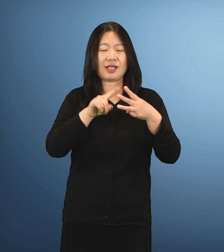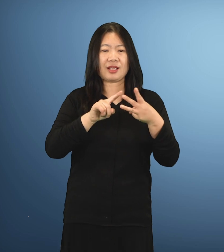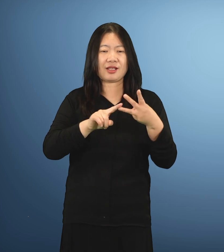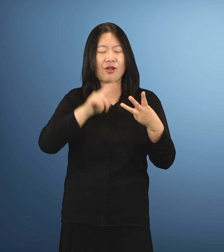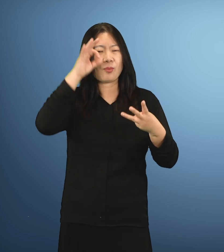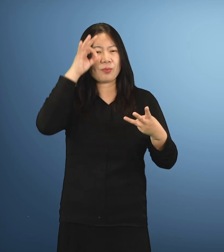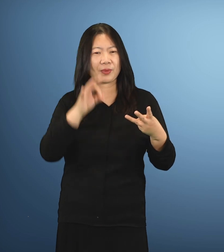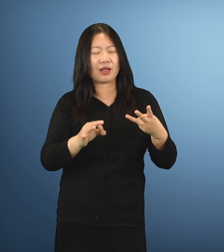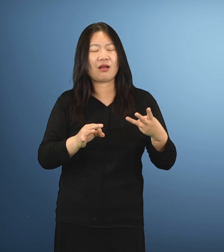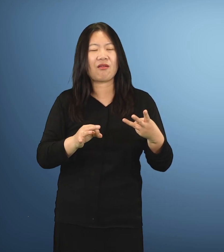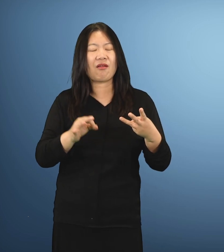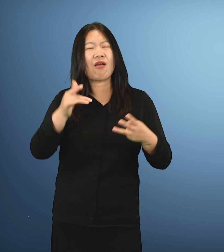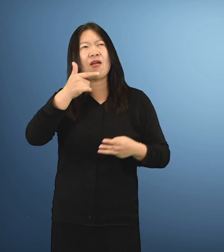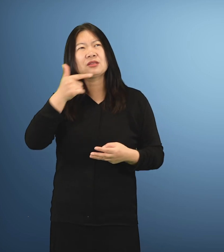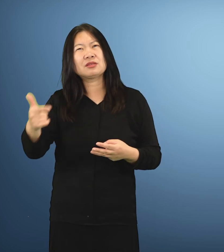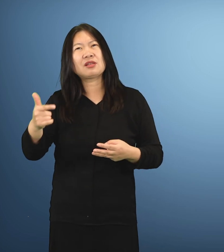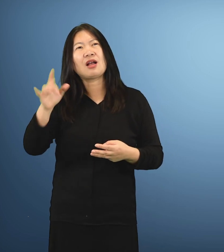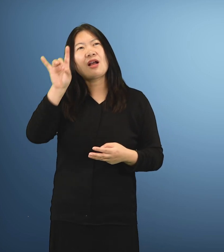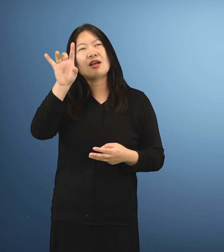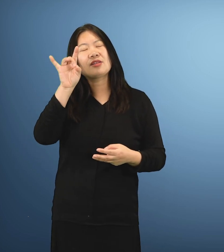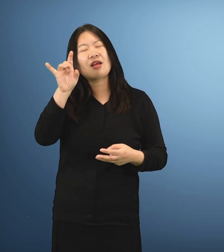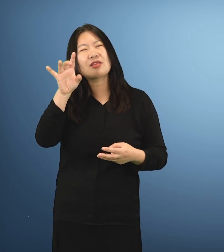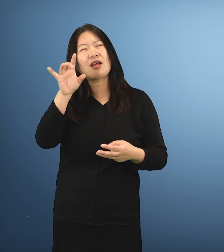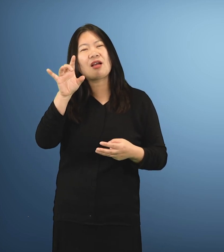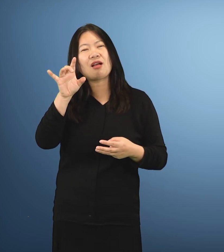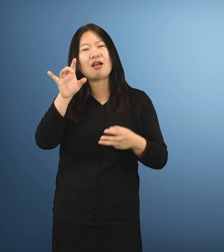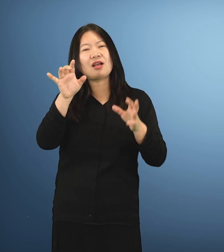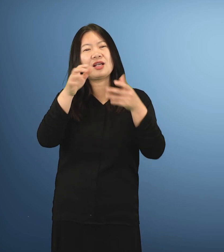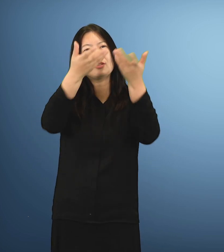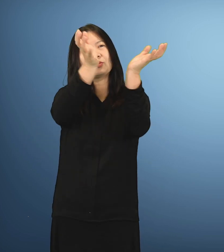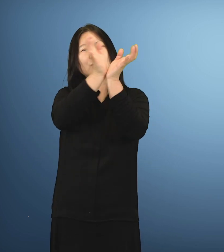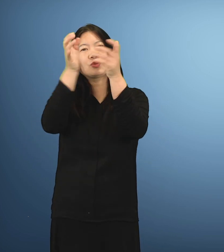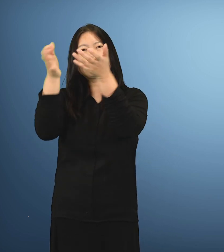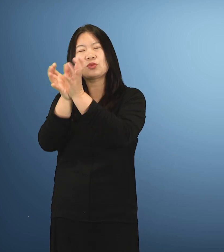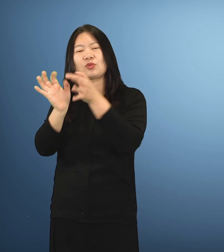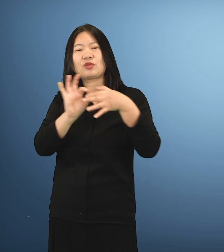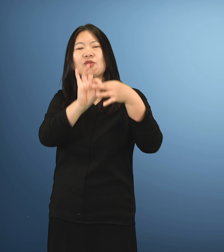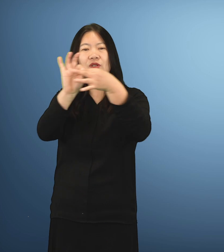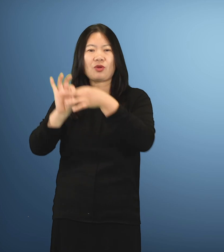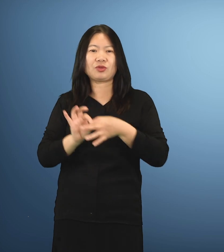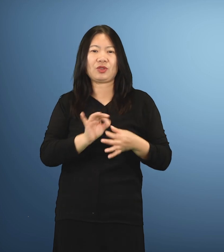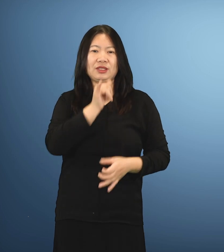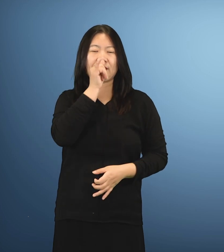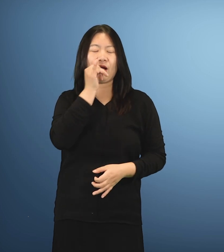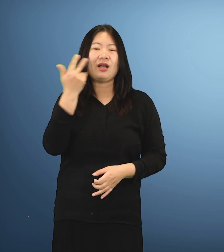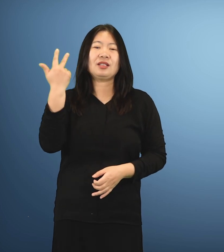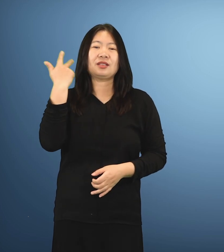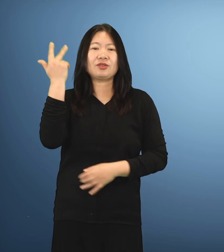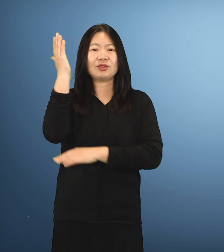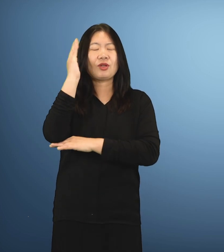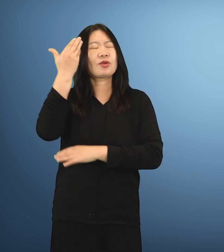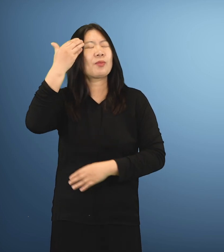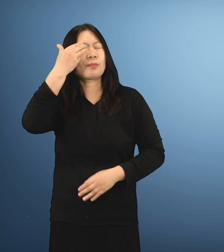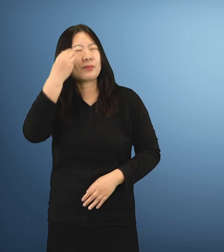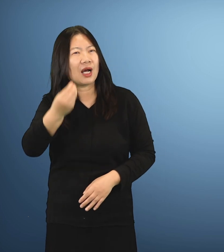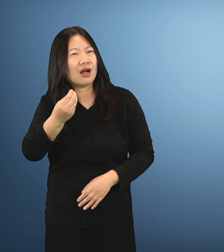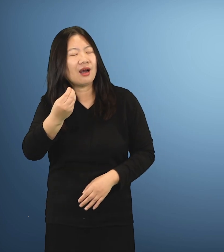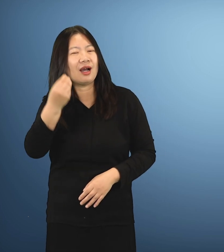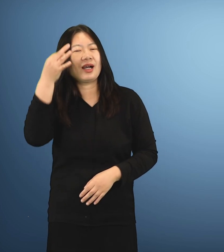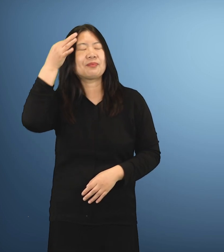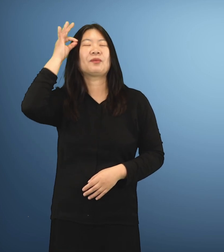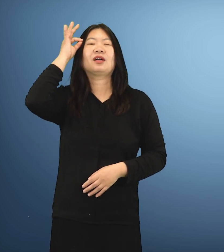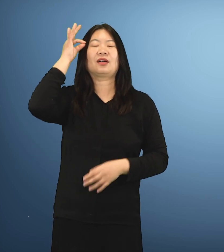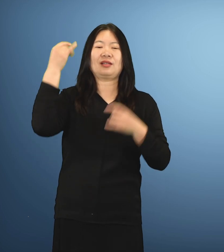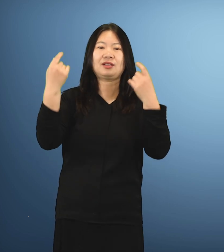절기가 커다란 하나의 카테고리를 이루고 있다는 거, 지난주 설교를 들어보면 기억이 날